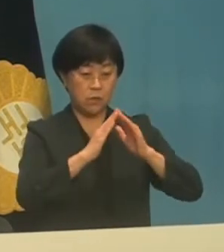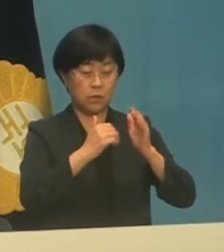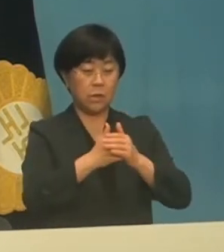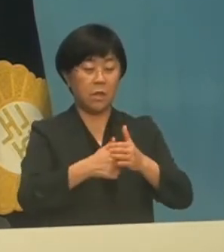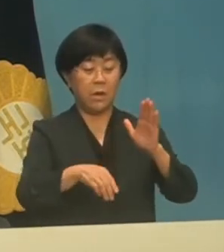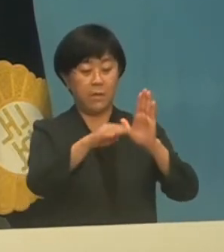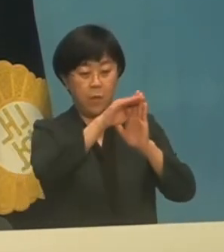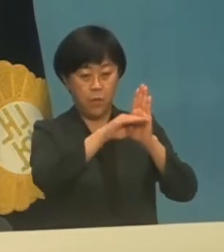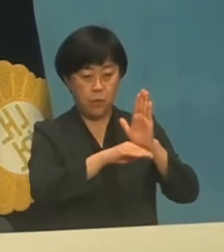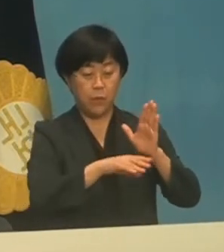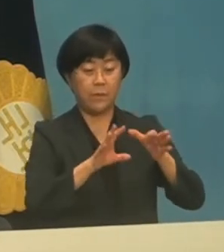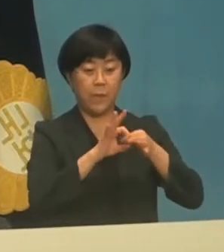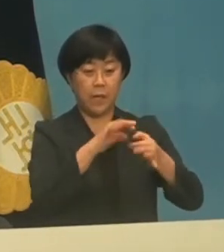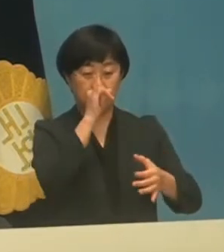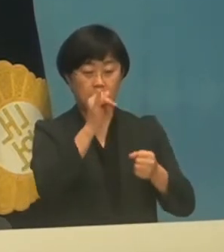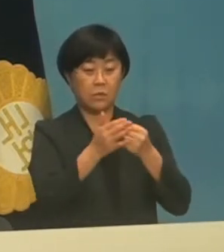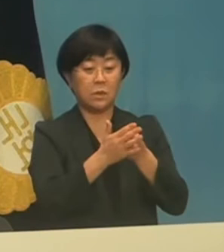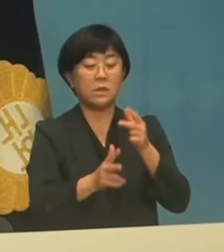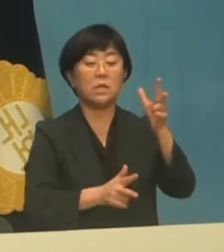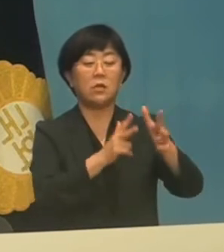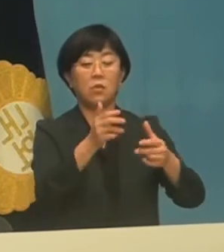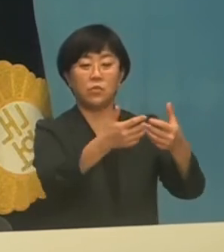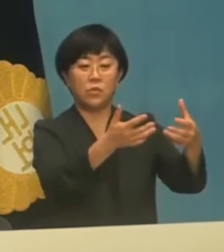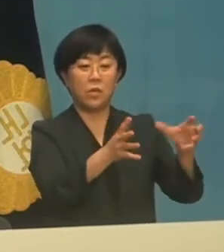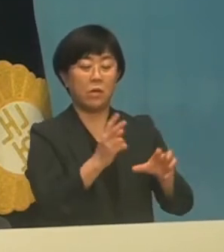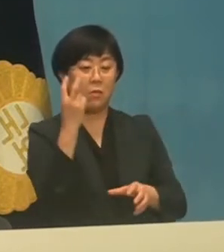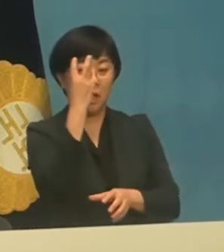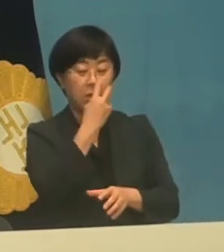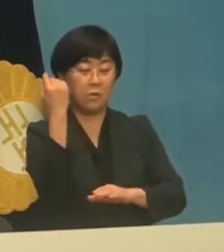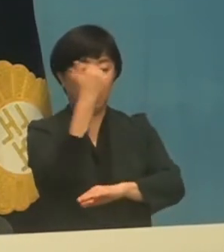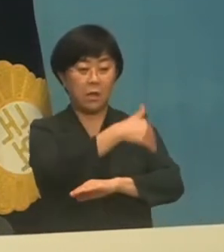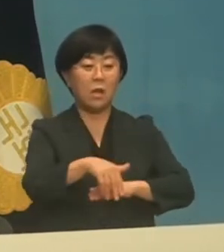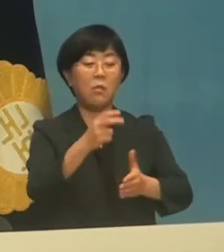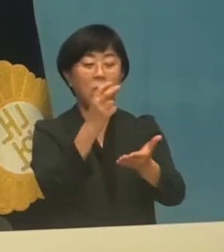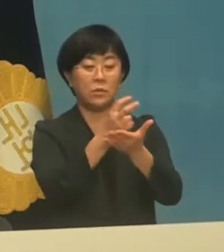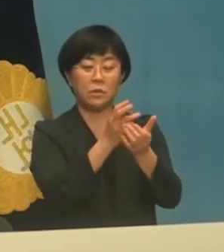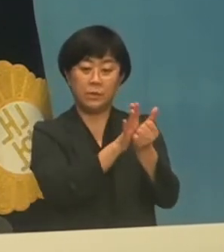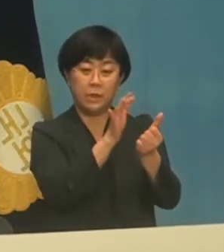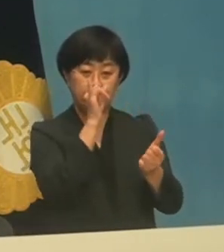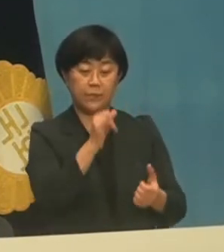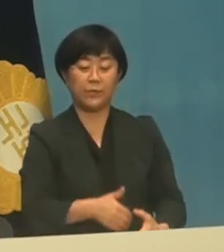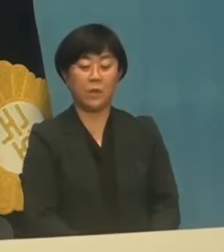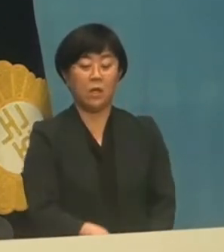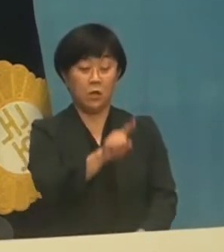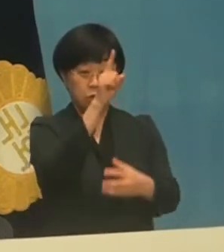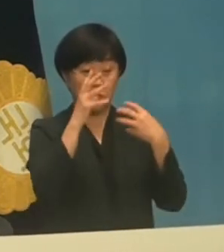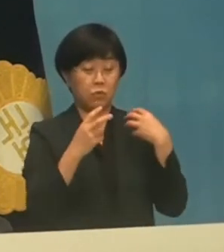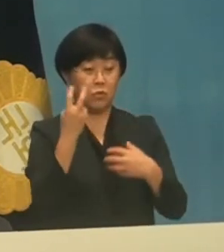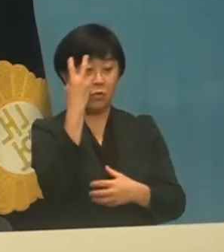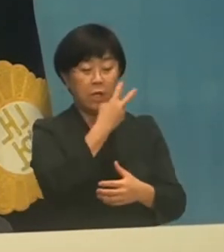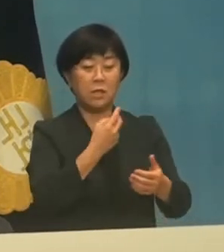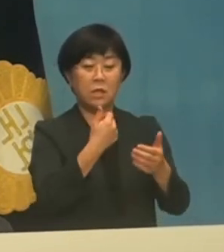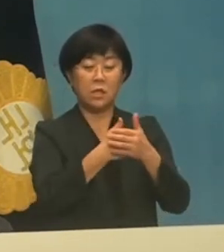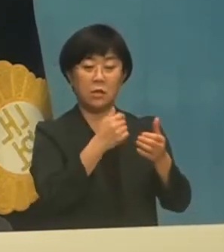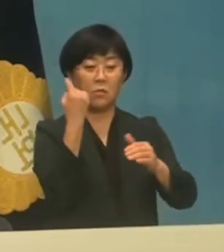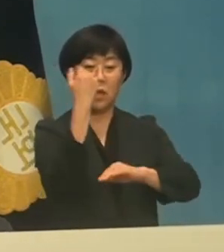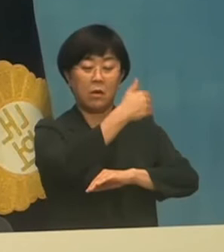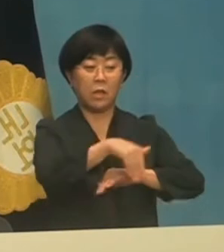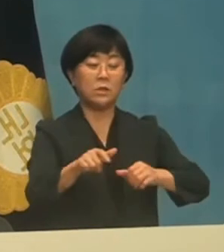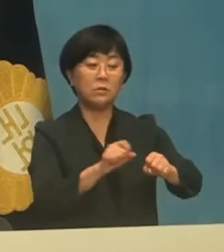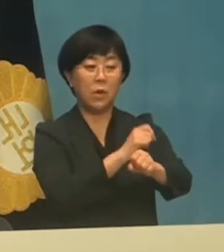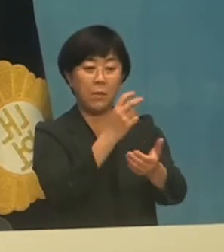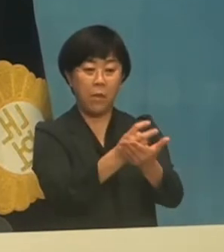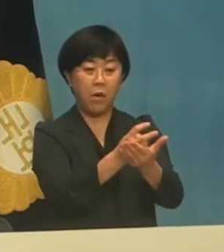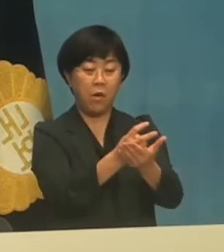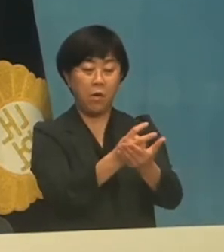조항을 핵심으로 하고 있어 산업부의 관리계획을 법적으로 뒷받침하고 있습니다. 정부의 관리계획과 보수정치권의